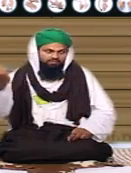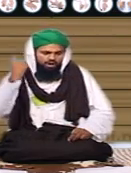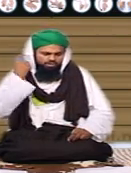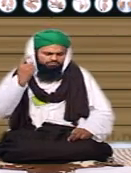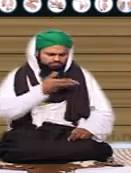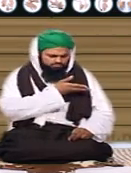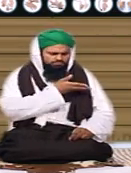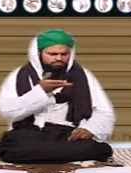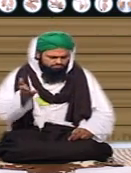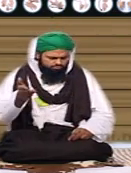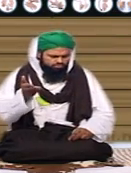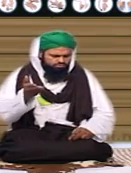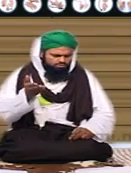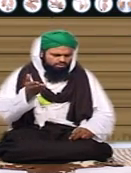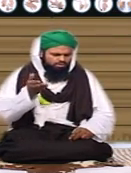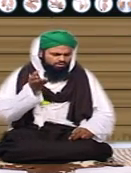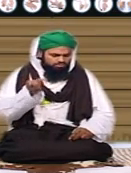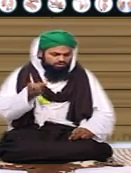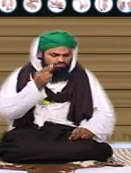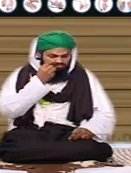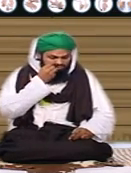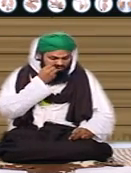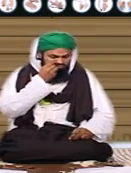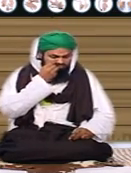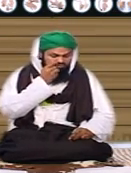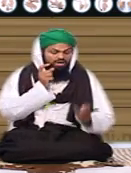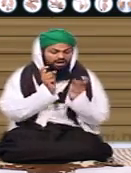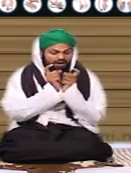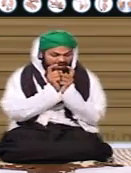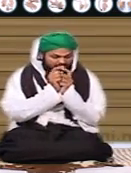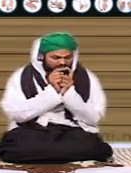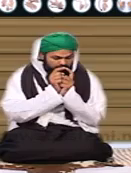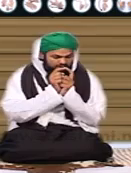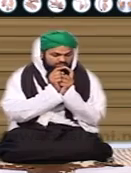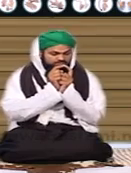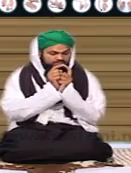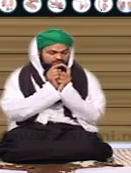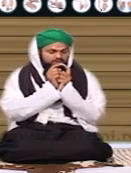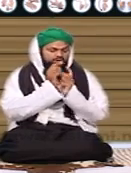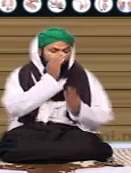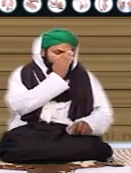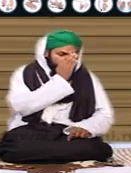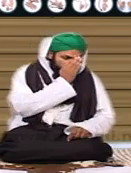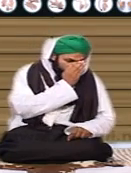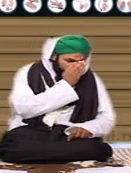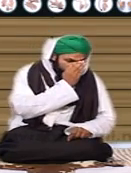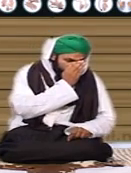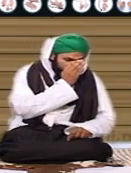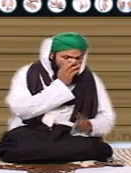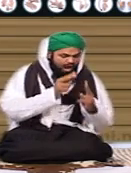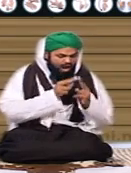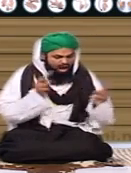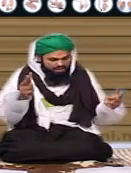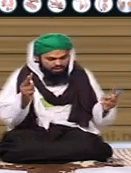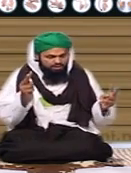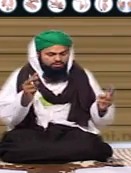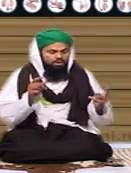غیب سے آواز آئی کہ یہ شخص جو ہے غیبت کیا کرتا تھا، چغل خوری کی عادت تھی